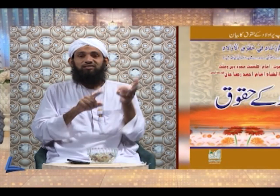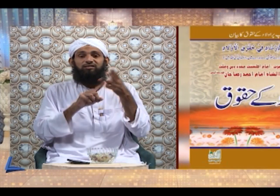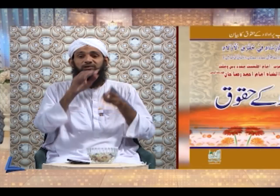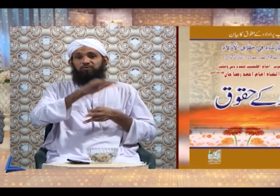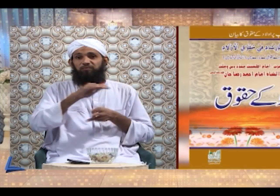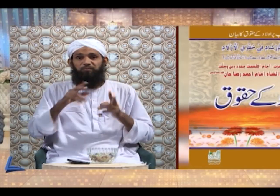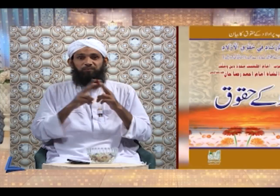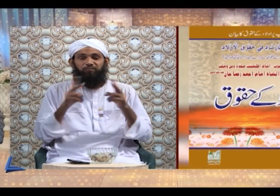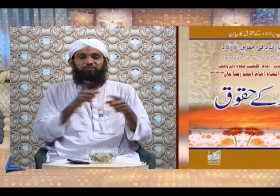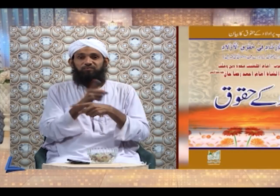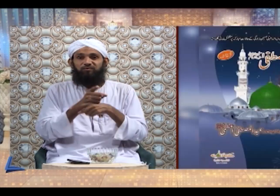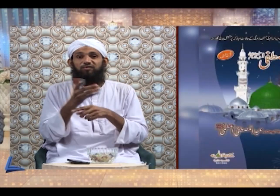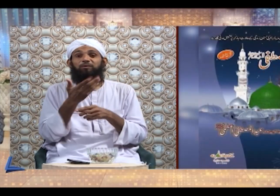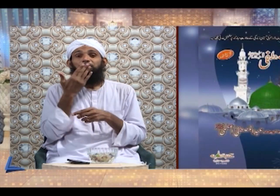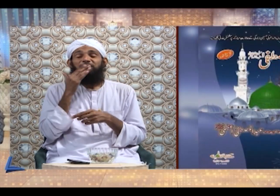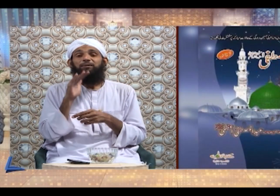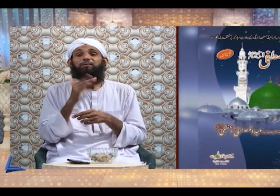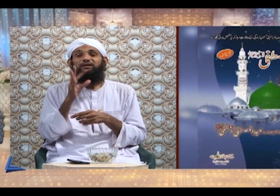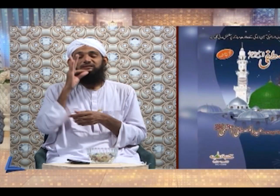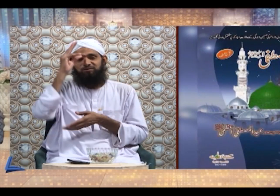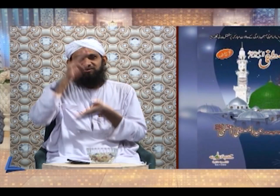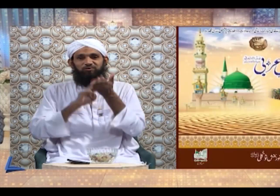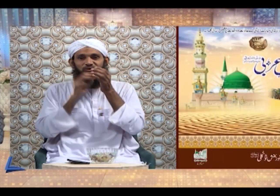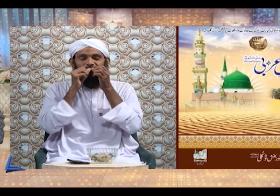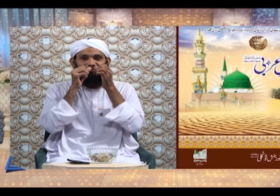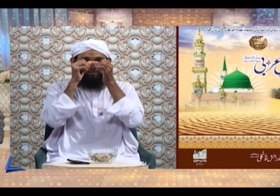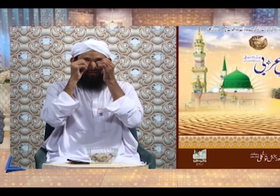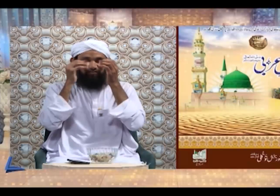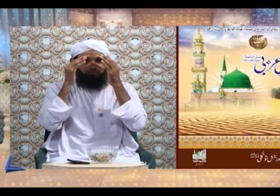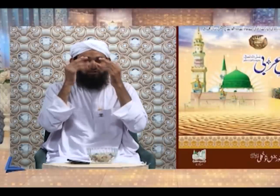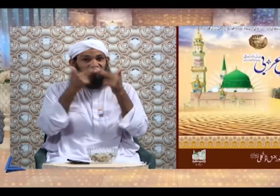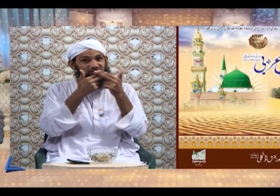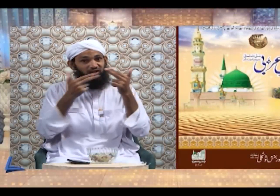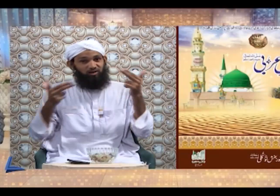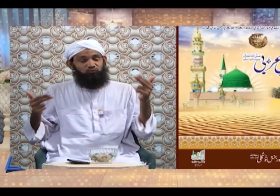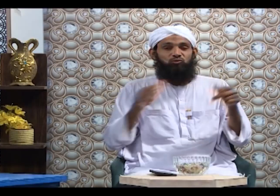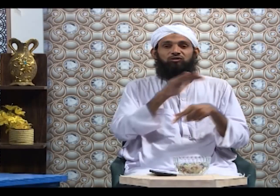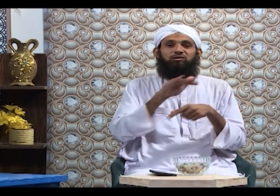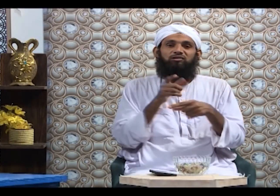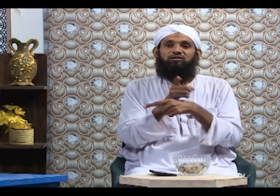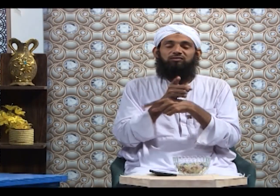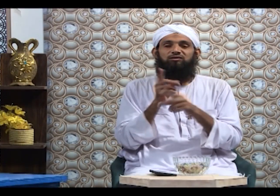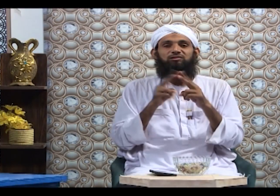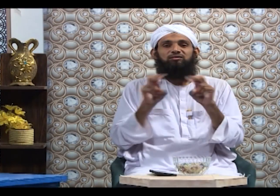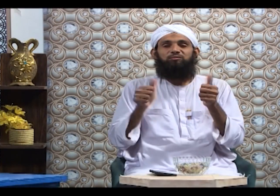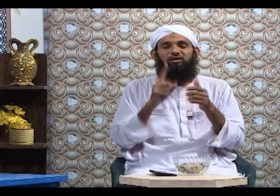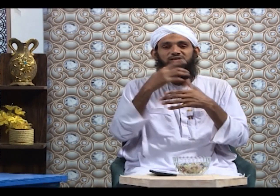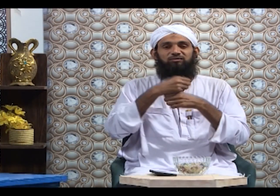انداز مصطفیٰ کیا تھا، یہ سیرت مصطفیٰ اور سیرت رسول عربی پڑھنے سے معلوم ہوگا۔ اللہ پاک ہمیں عمل کی توفیق عطا